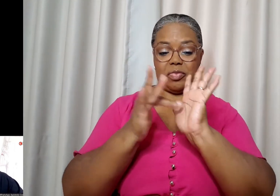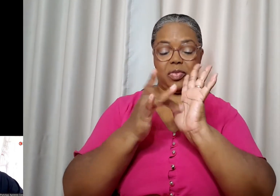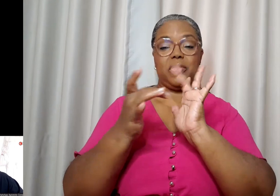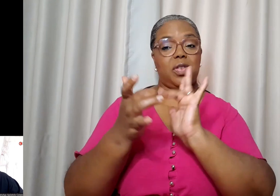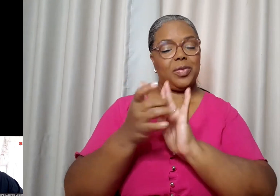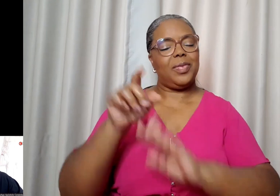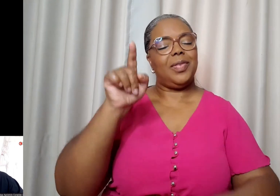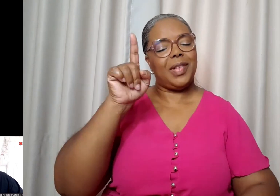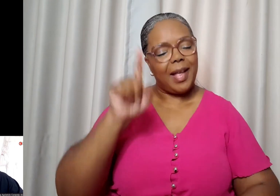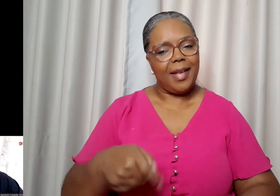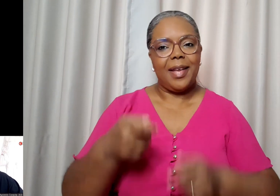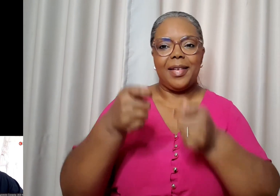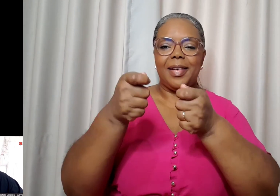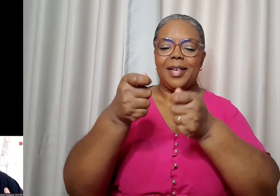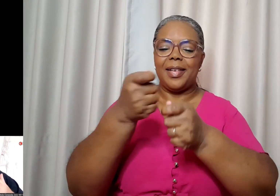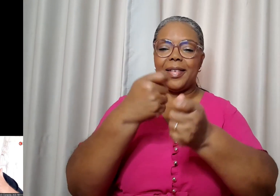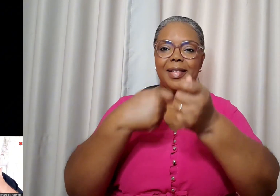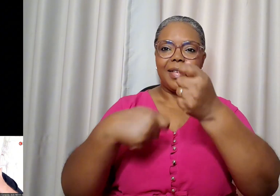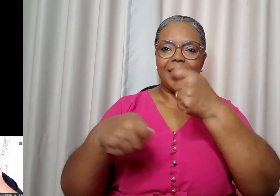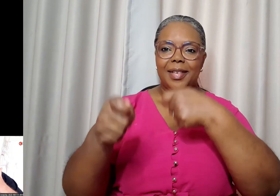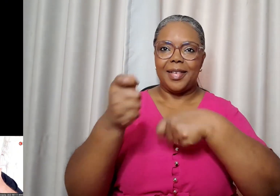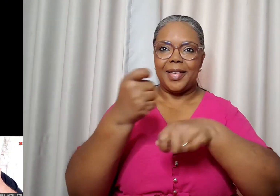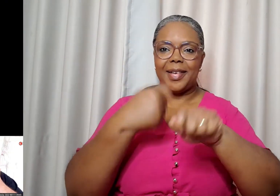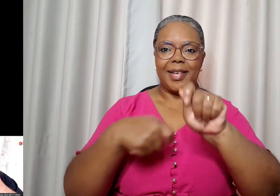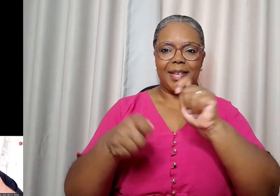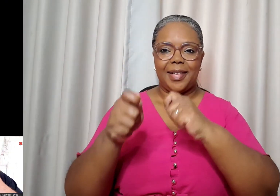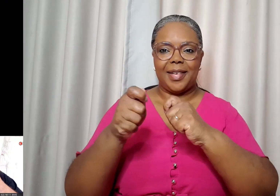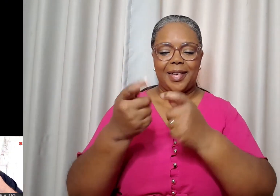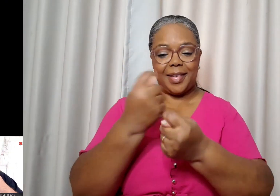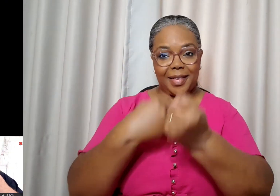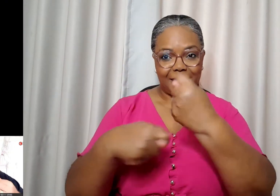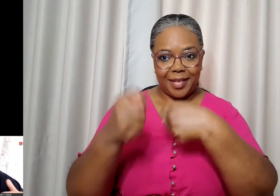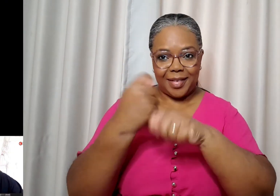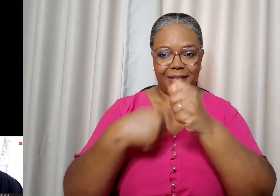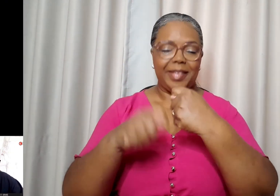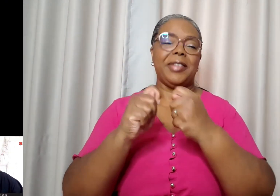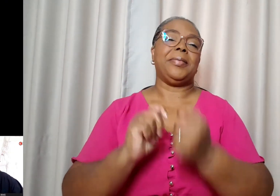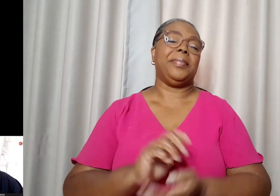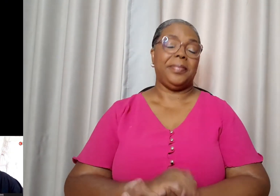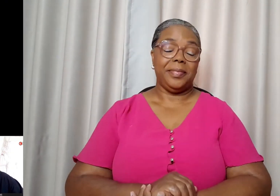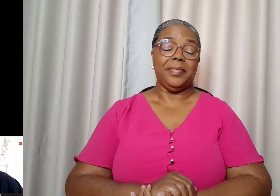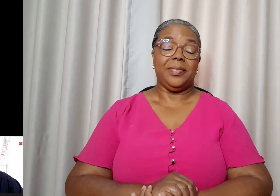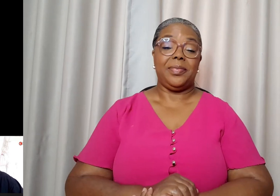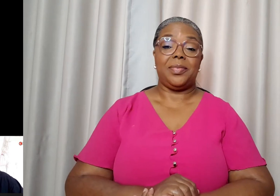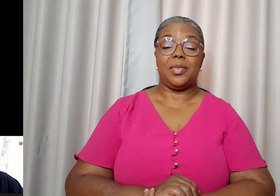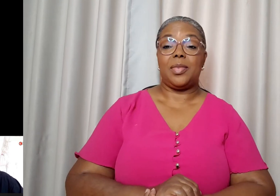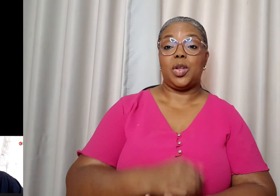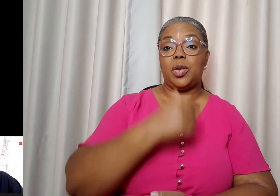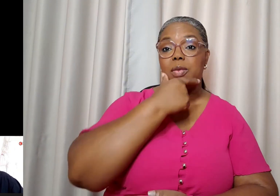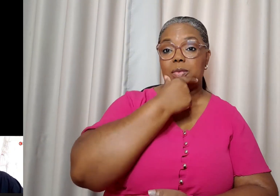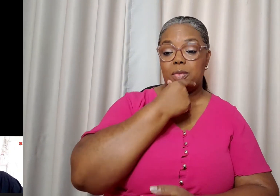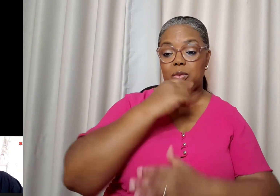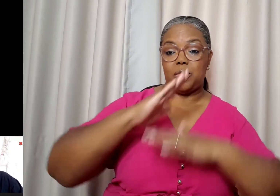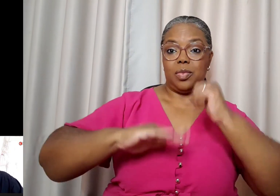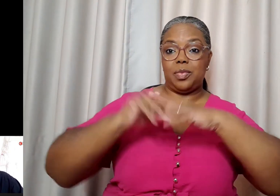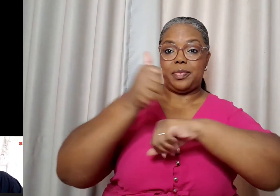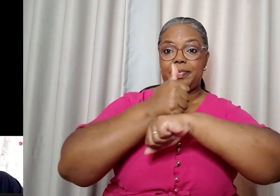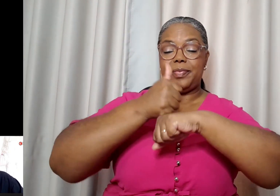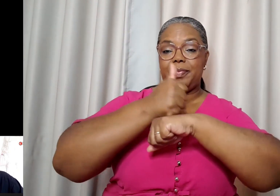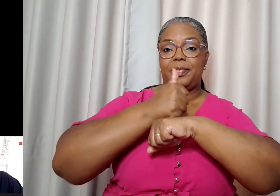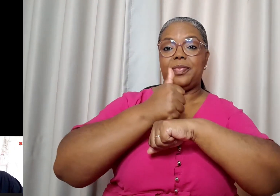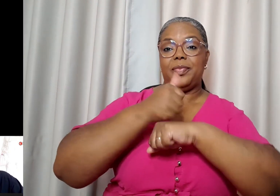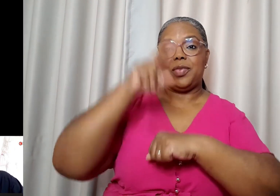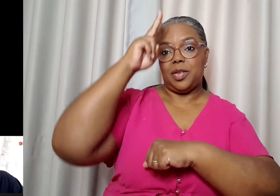de negócios. Os historiadores comentam que provavelmente José morreu e